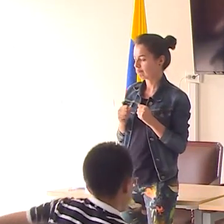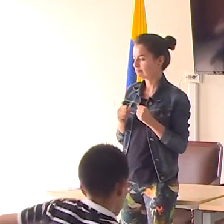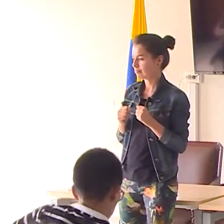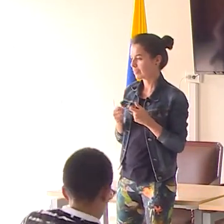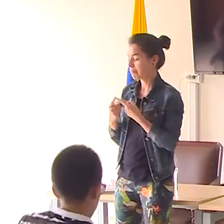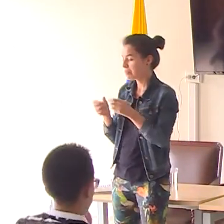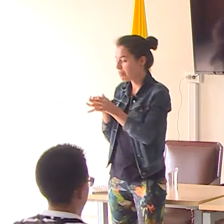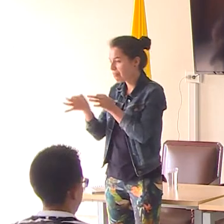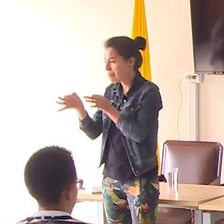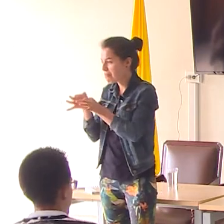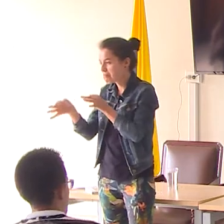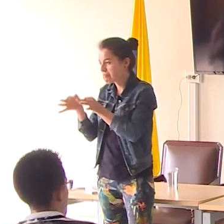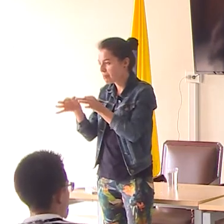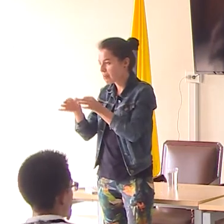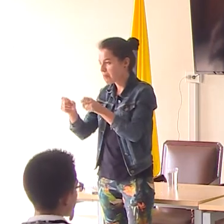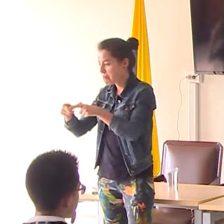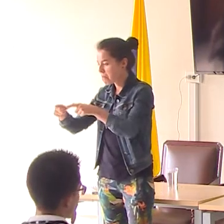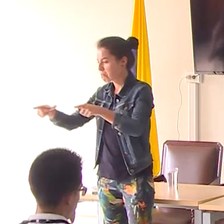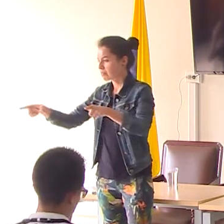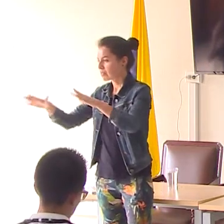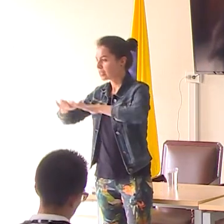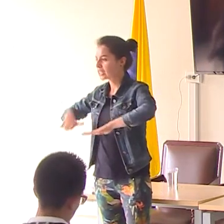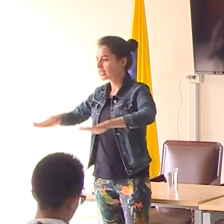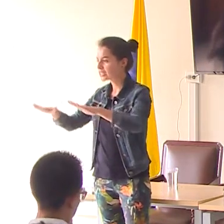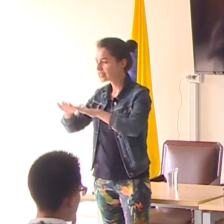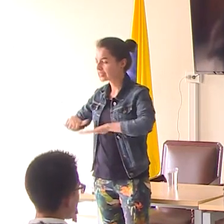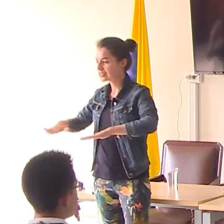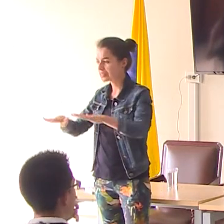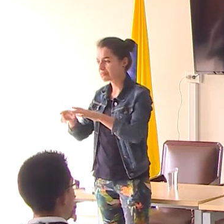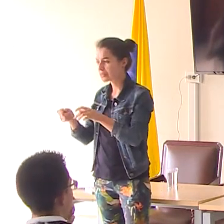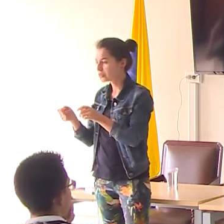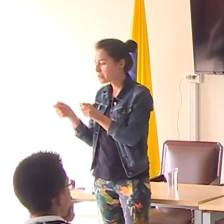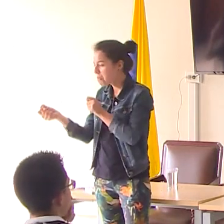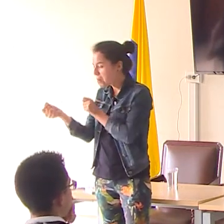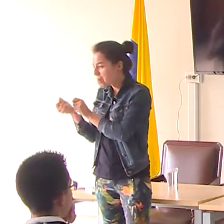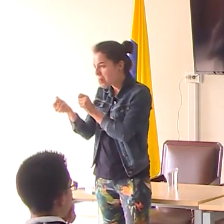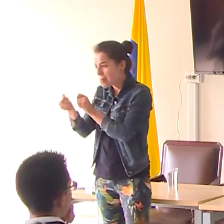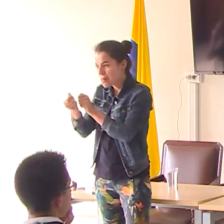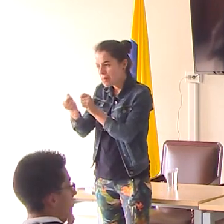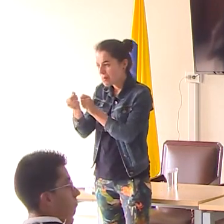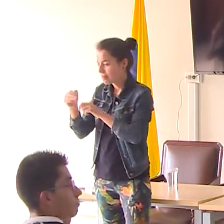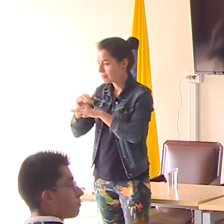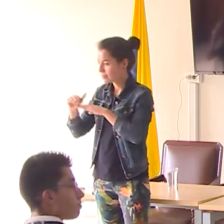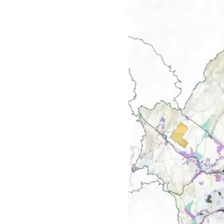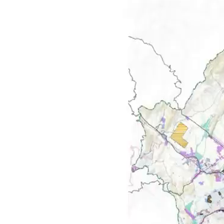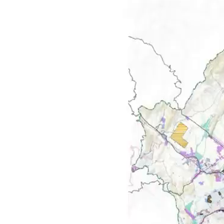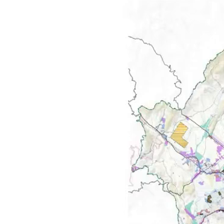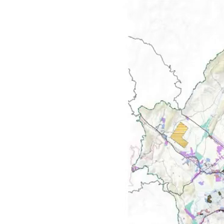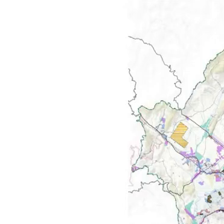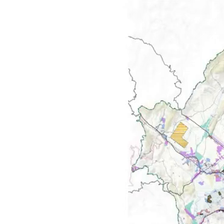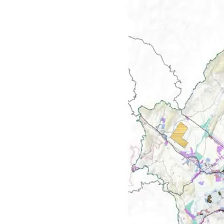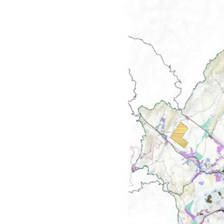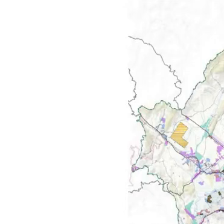pero en términos de expansión de otro tipo de usos que no sean industrias realmente tenemos muy poco en la sabana de bogotá